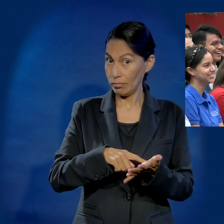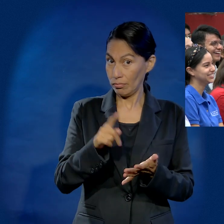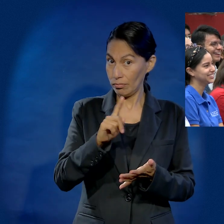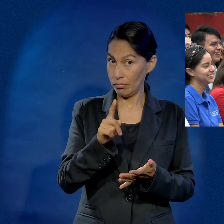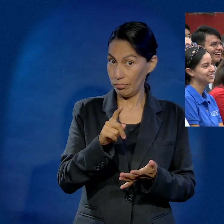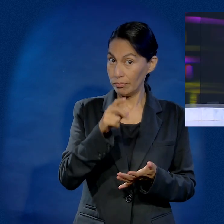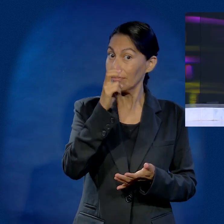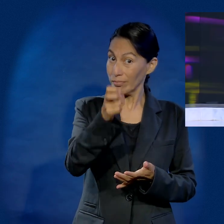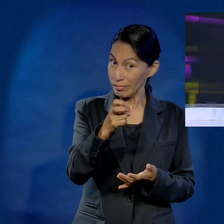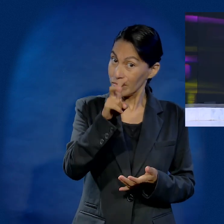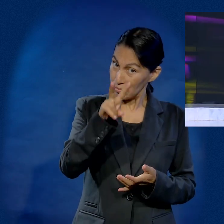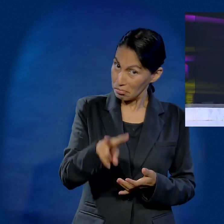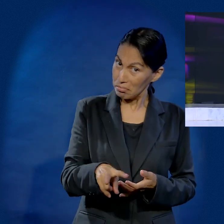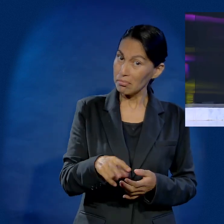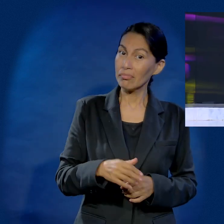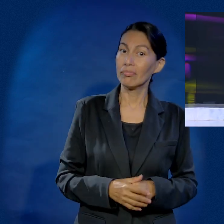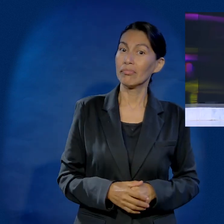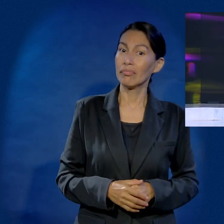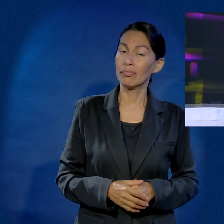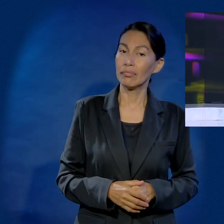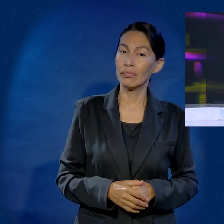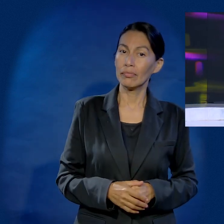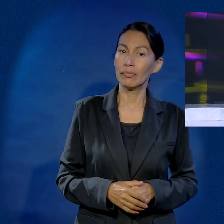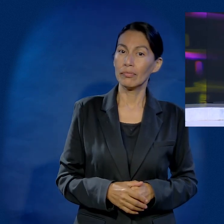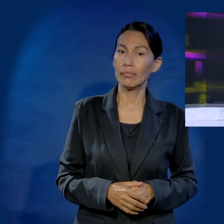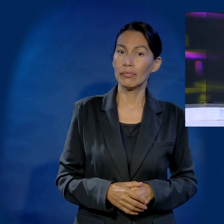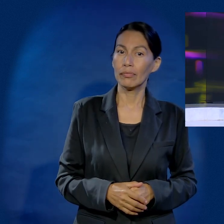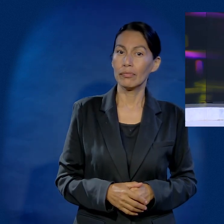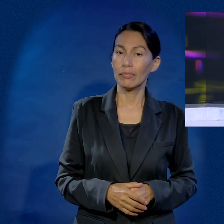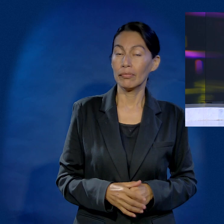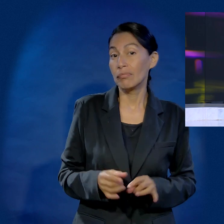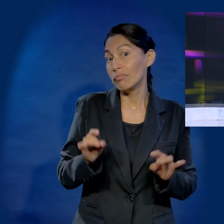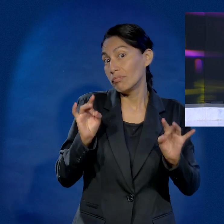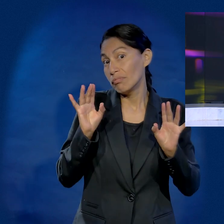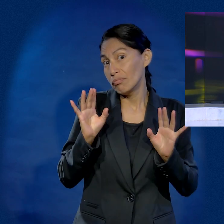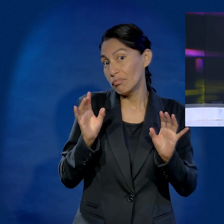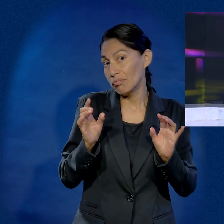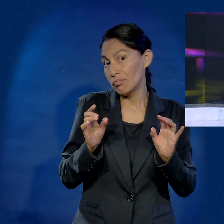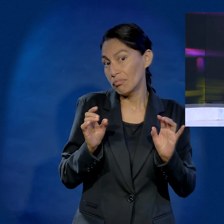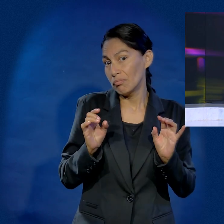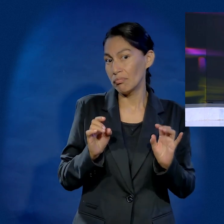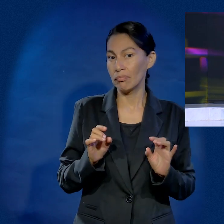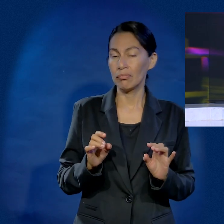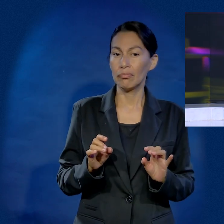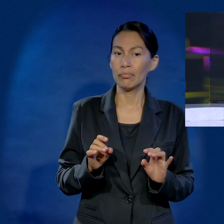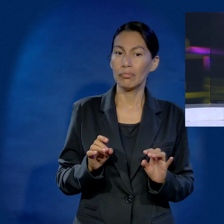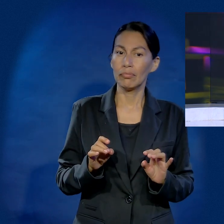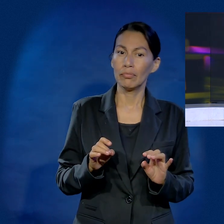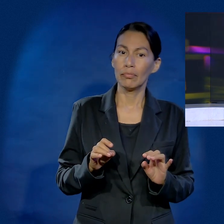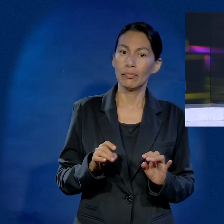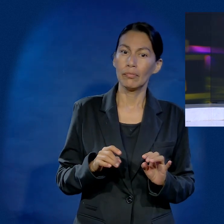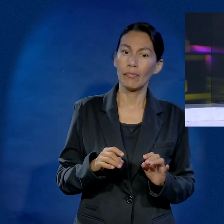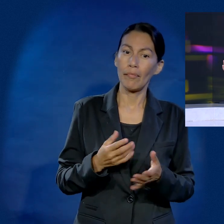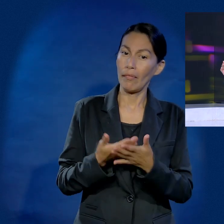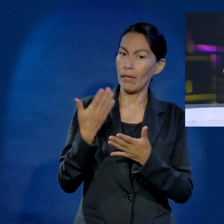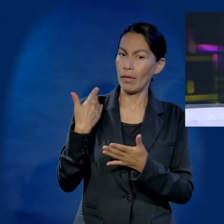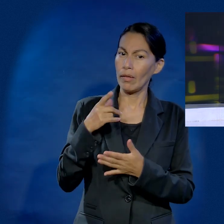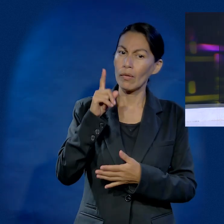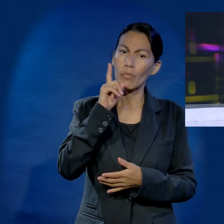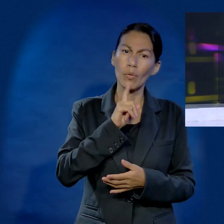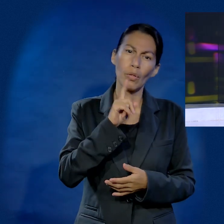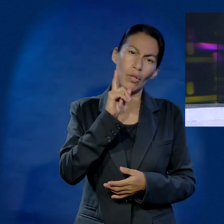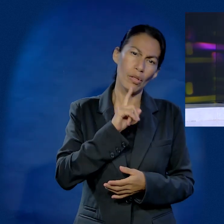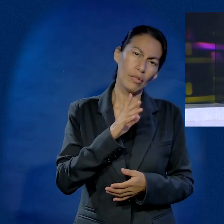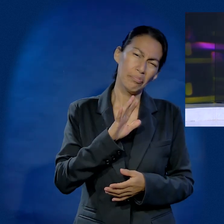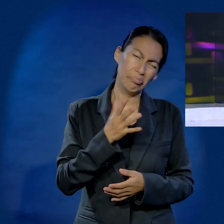Pero usted no me cree, pero eso es verdad. Eso es verdad. Alguna vez en la universidad, hace muchos años, había una